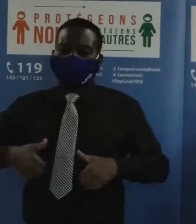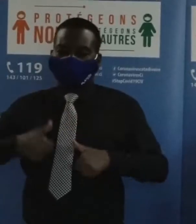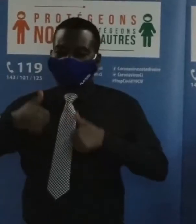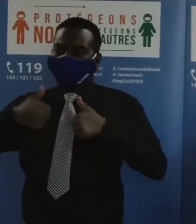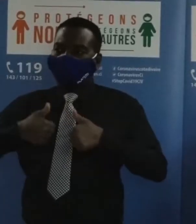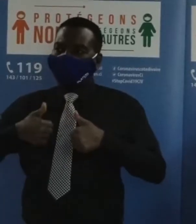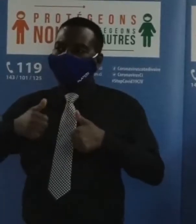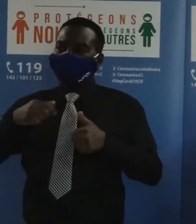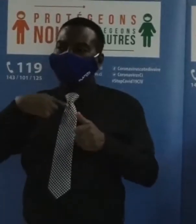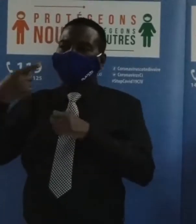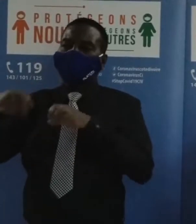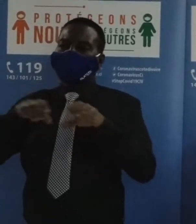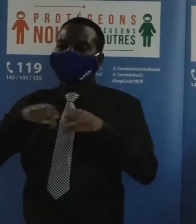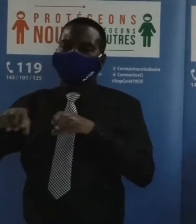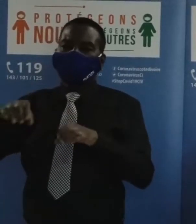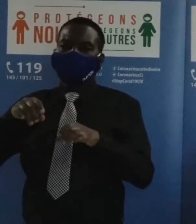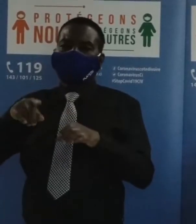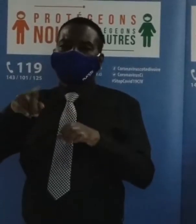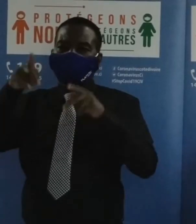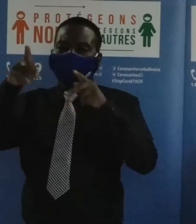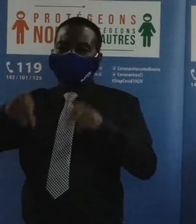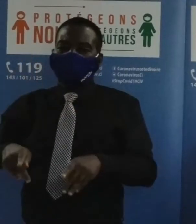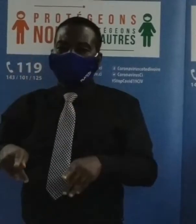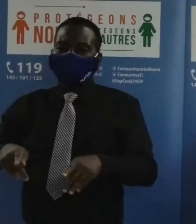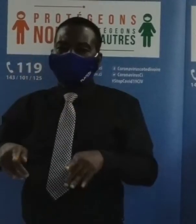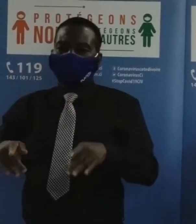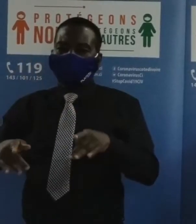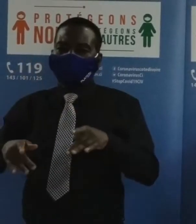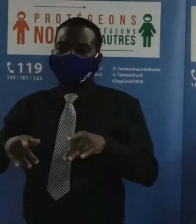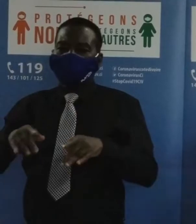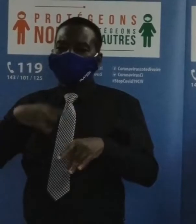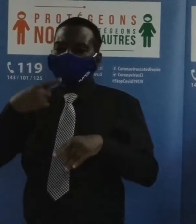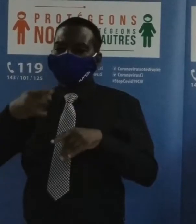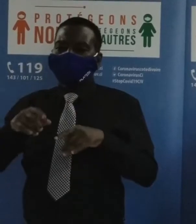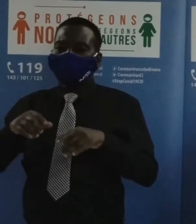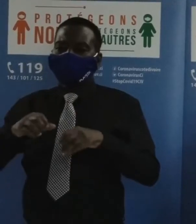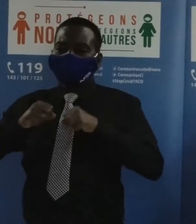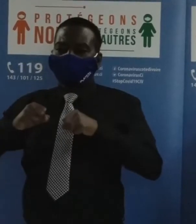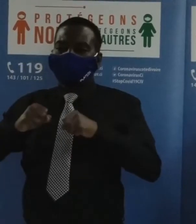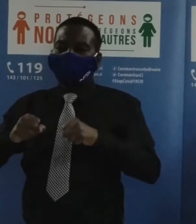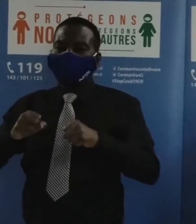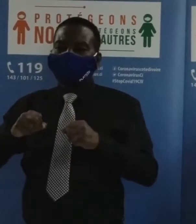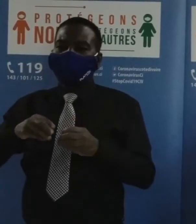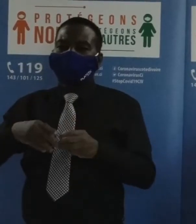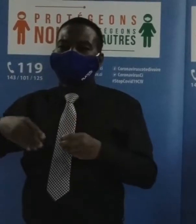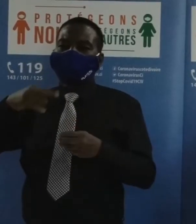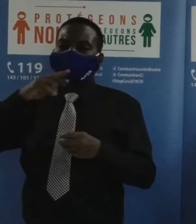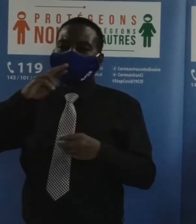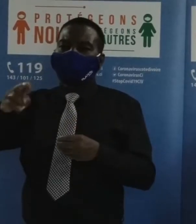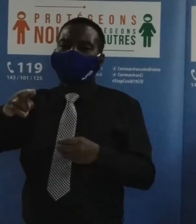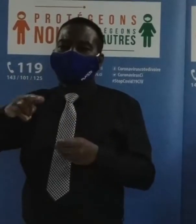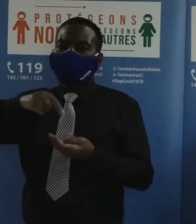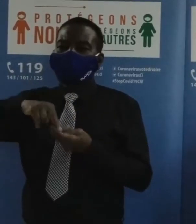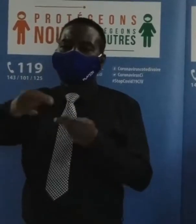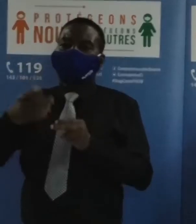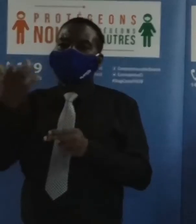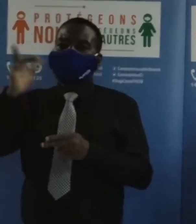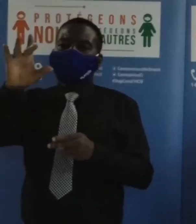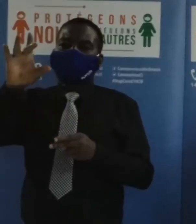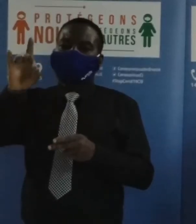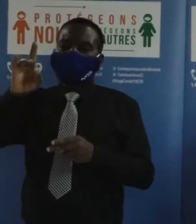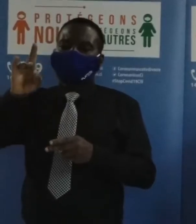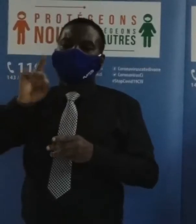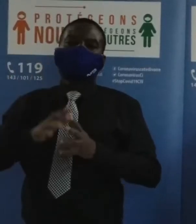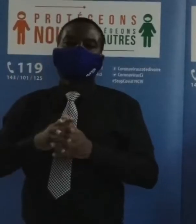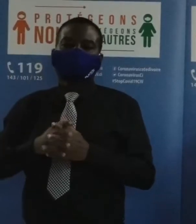ce qui fait que les actifs s'élèvent au nombre de 18